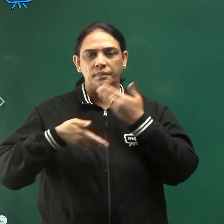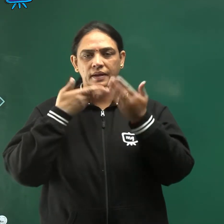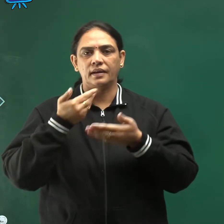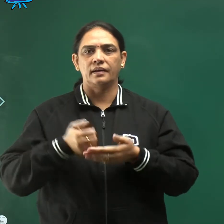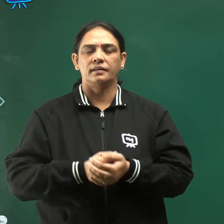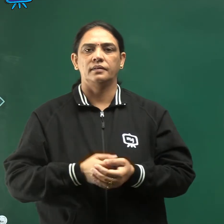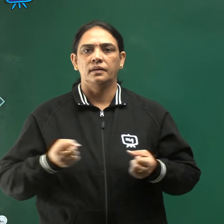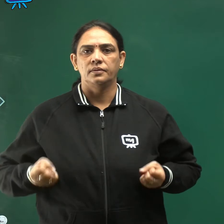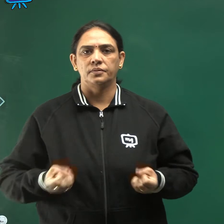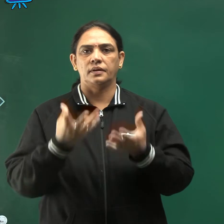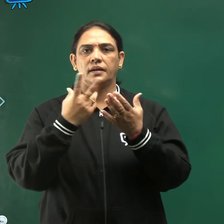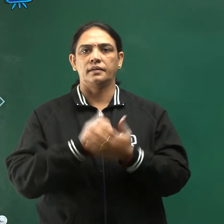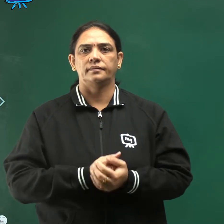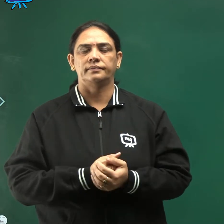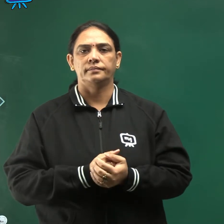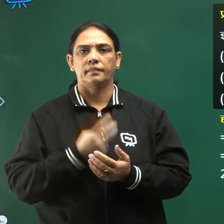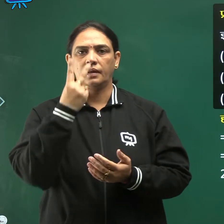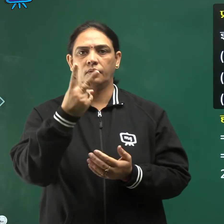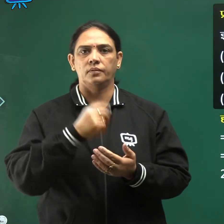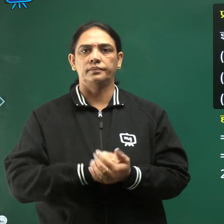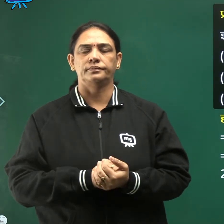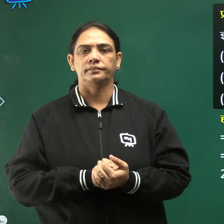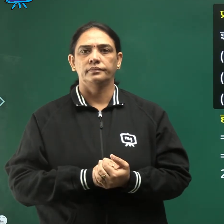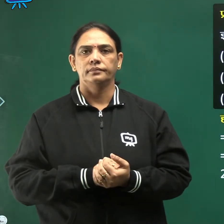पढ़ेंगे। शुरू करें। देखो,